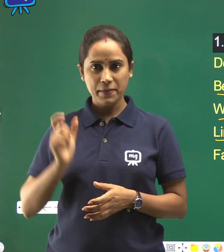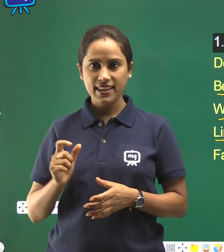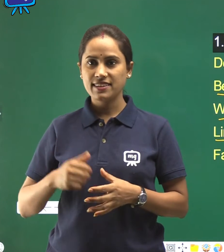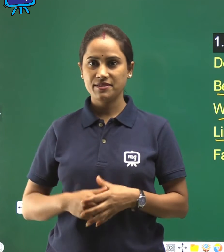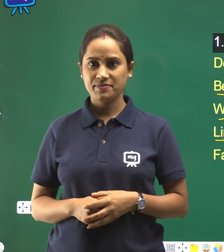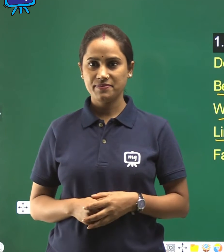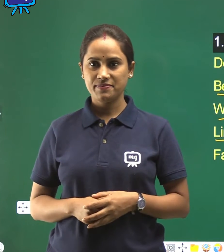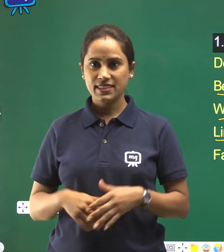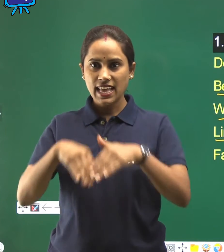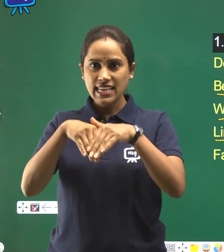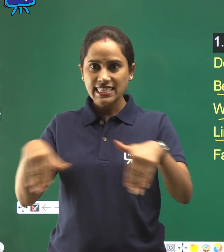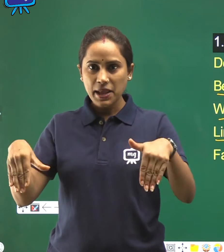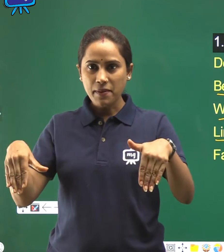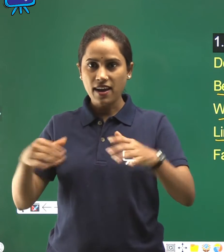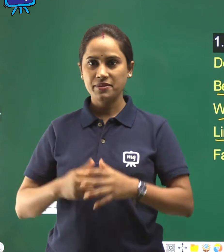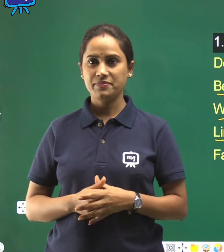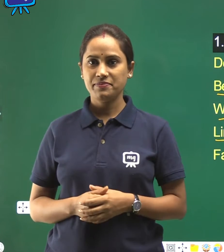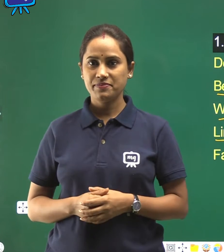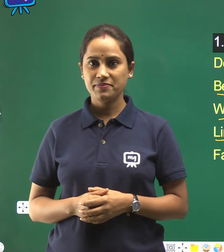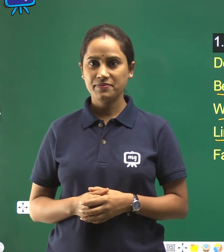Limit, सीमा.